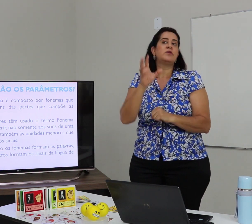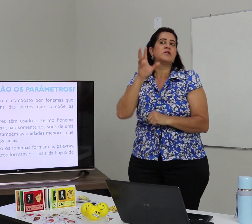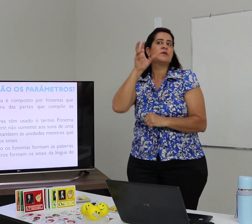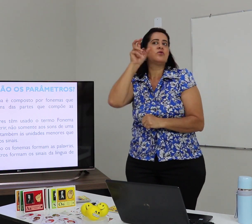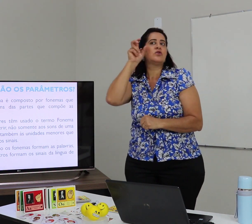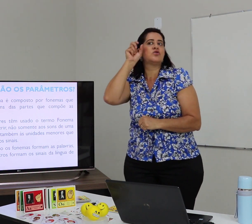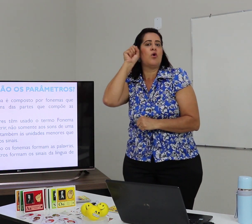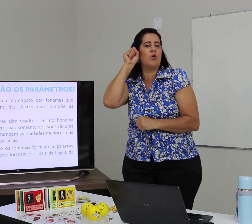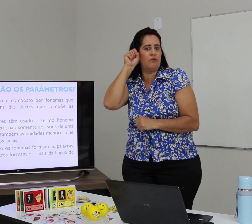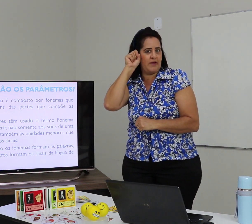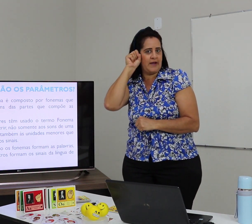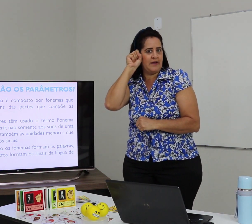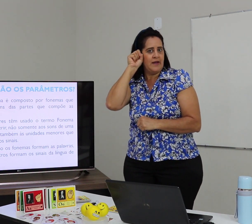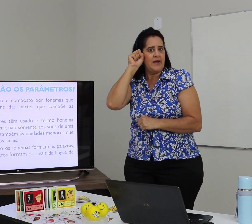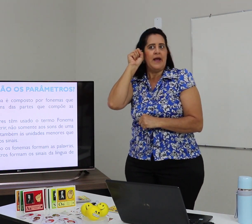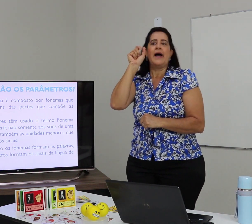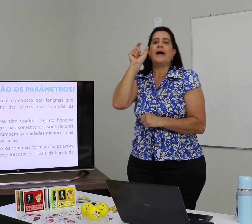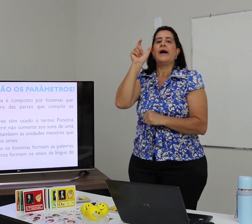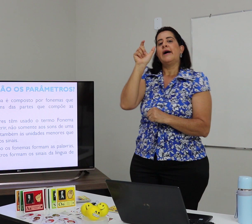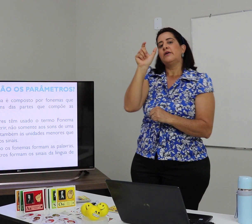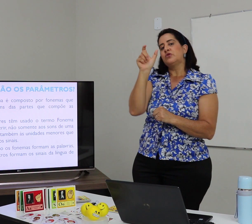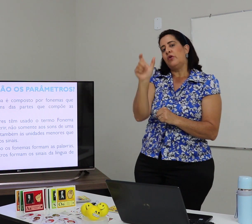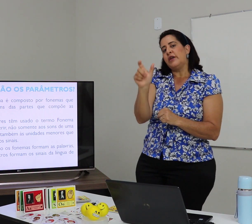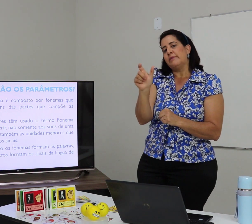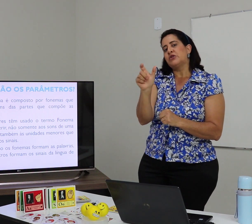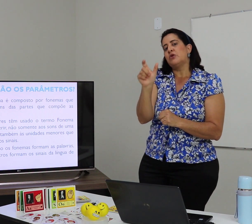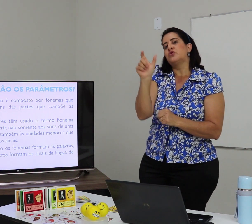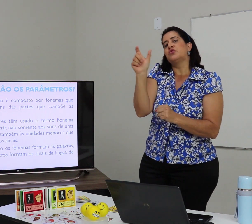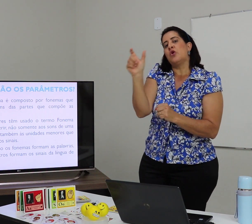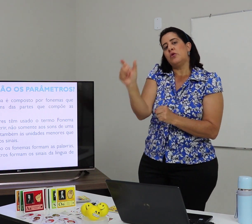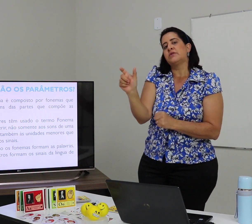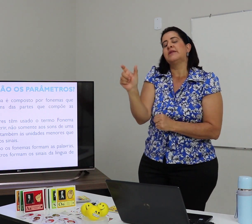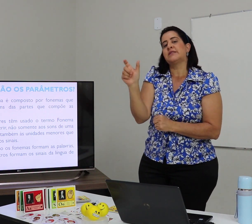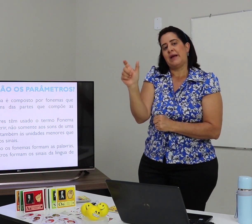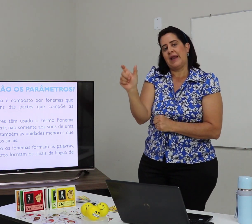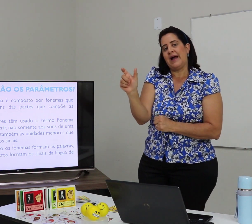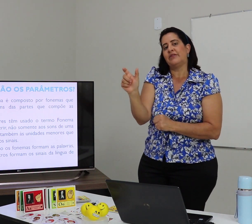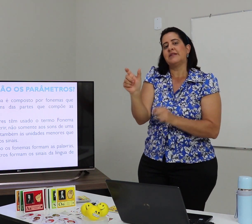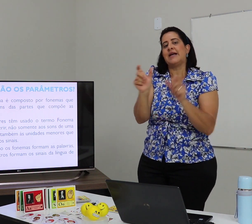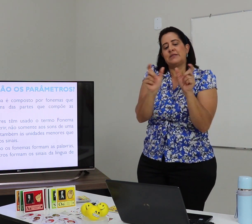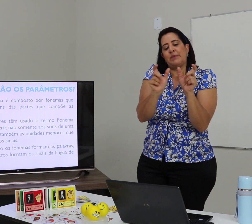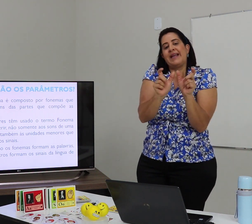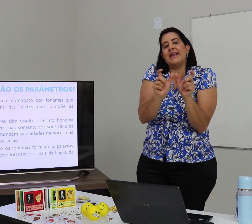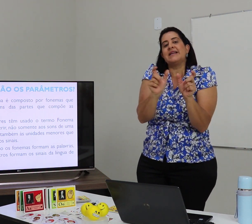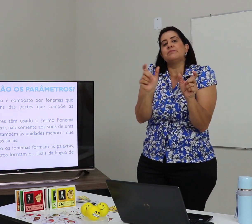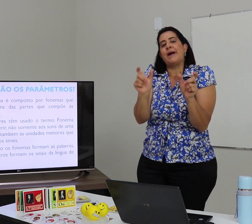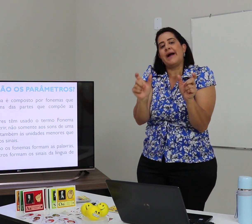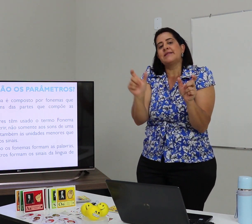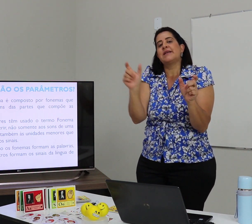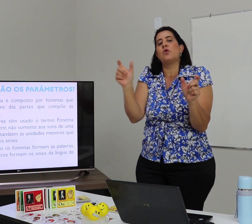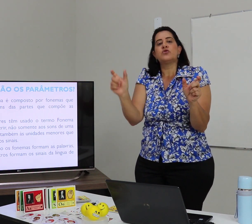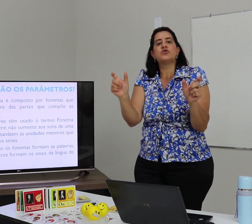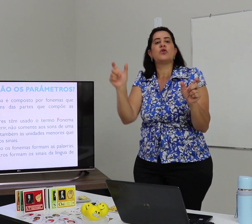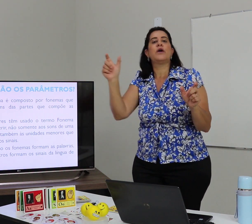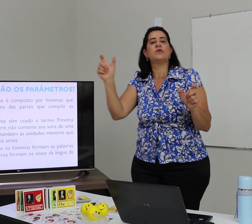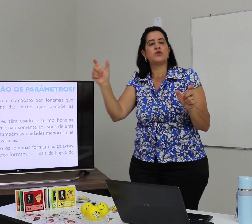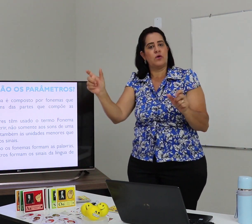as pessoas ouvem, os fonemas são os sons das palavras, as pequenas partes que constroem o som